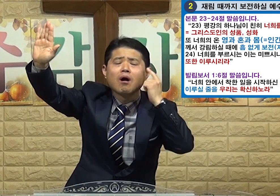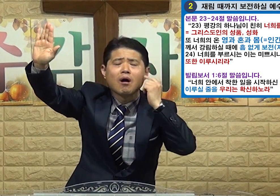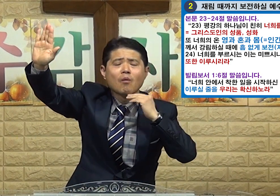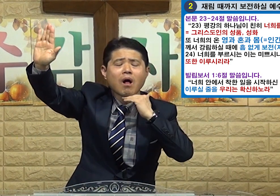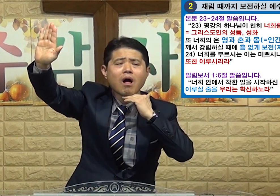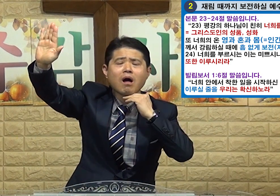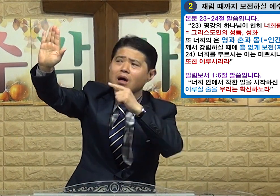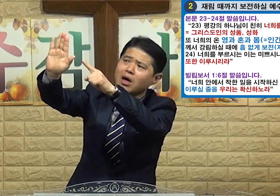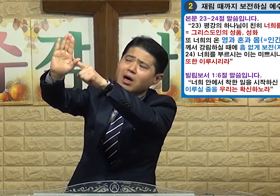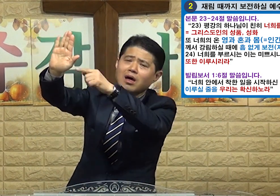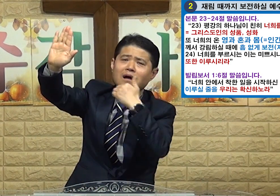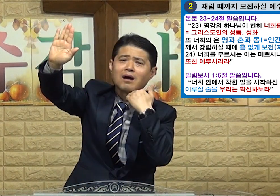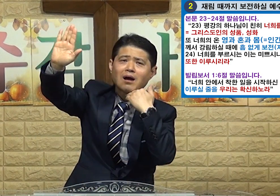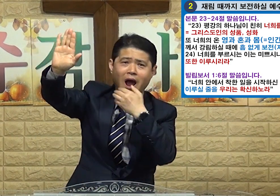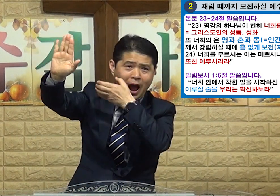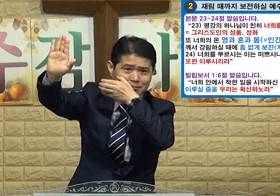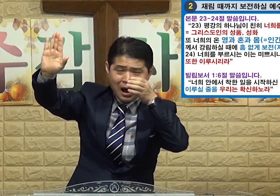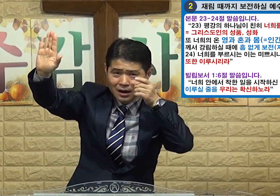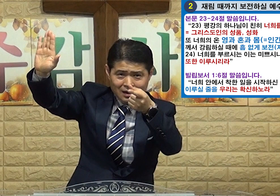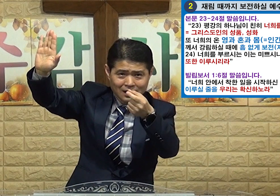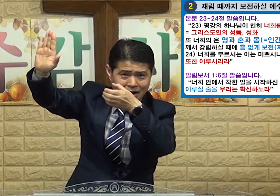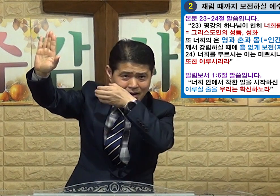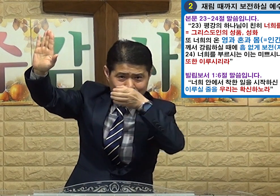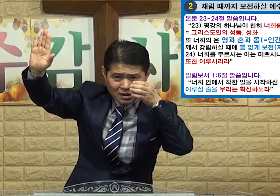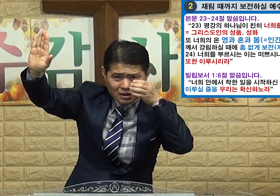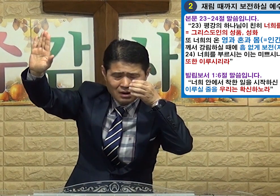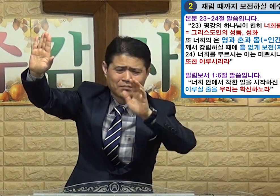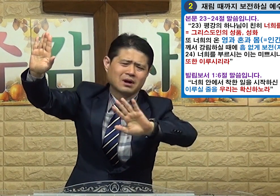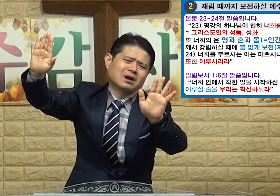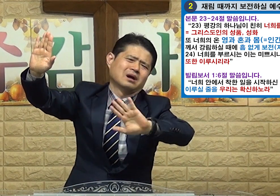바랍니다. 왜 계속 예수님을 문 밖에 세워두는 것입니까?